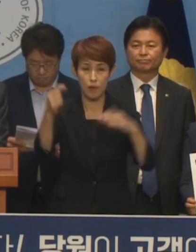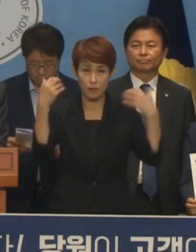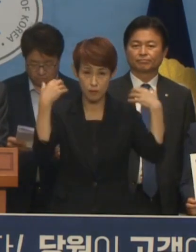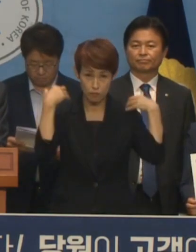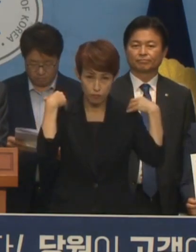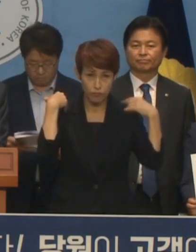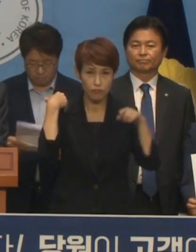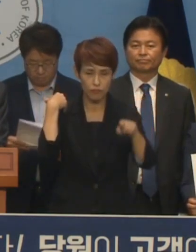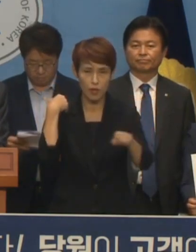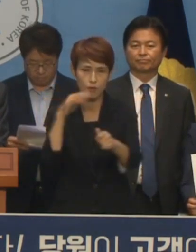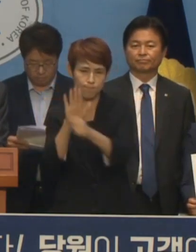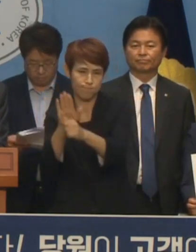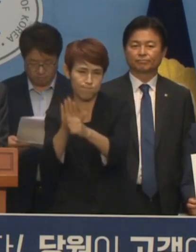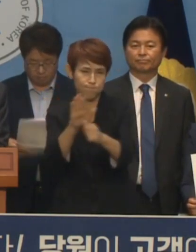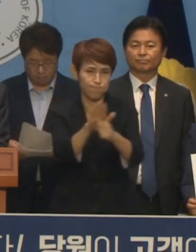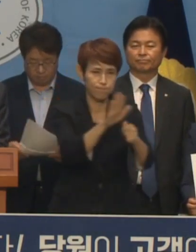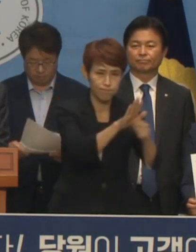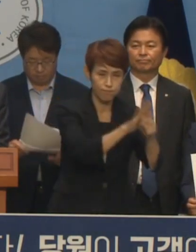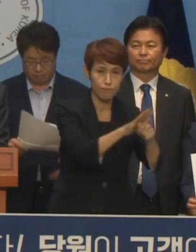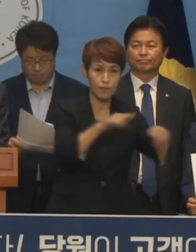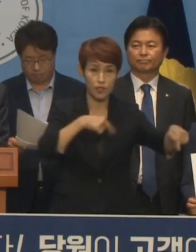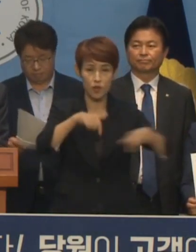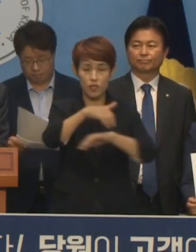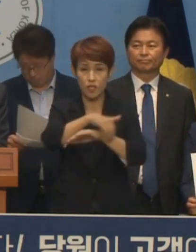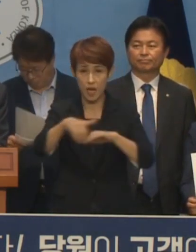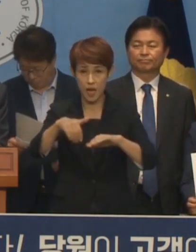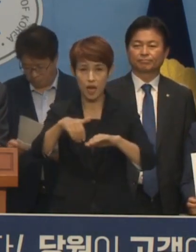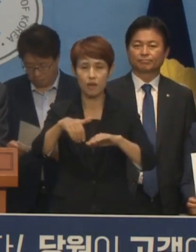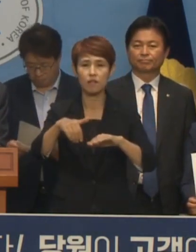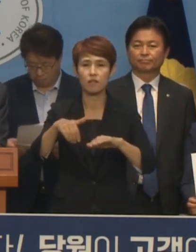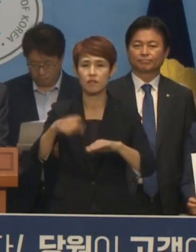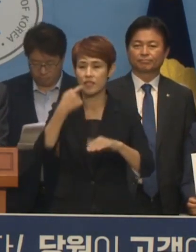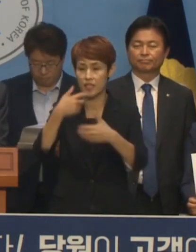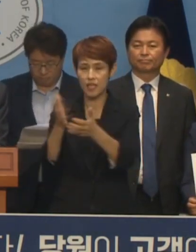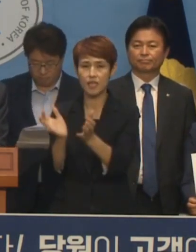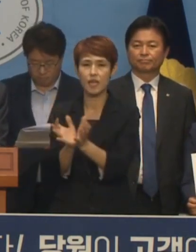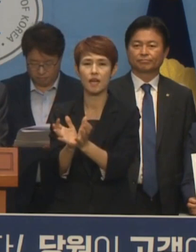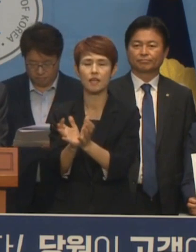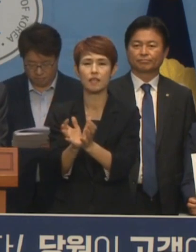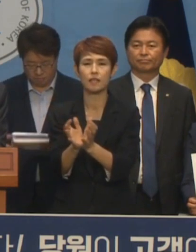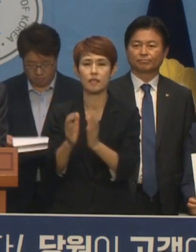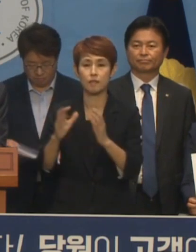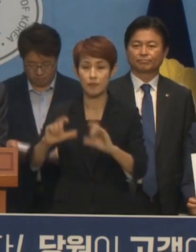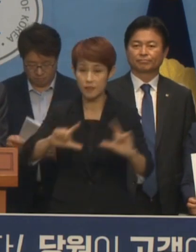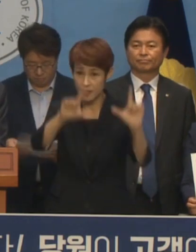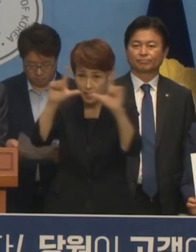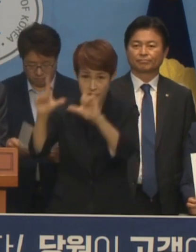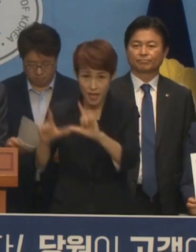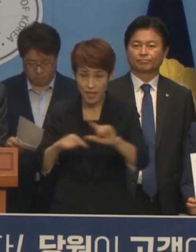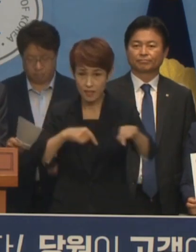도움되는 선도적인 정책들이 당의 민생정책의 토대가 되게 하였습니다.